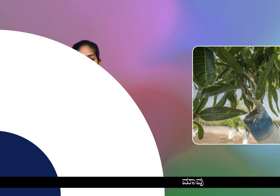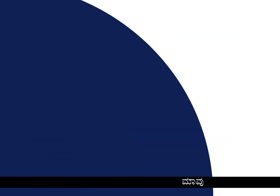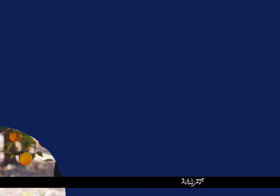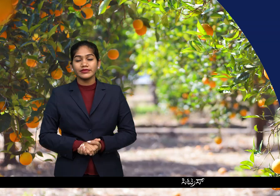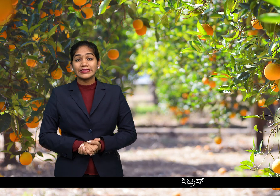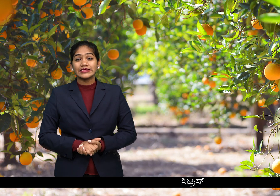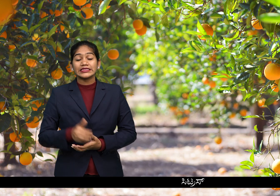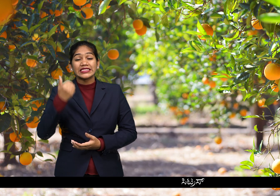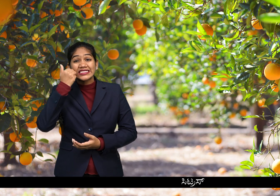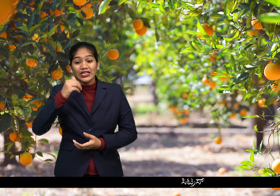ಸಿಟ್ರಸ್,